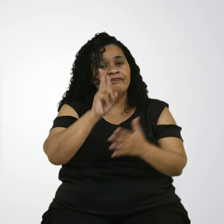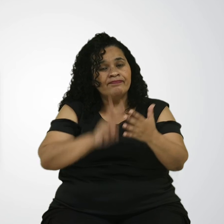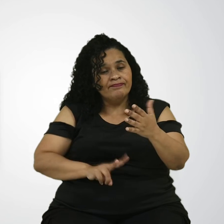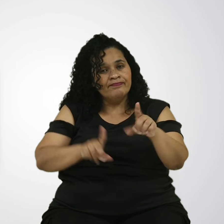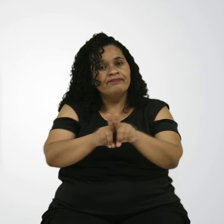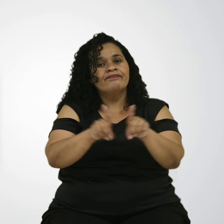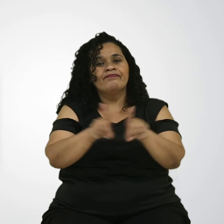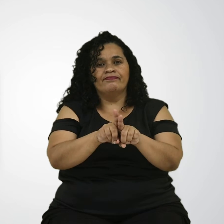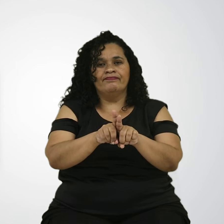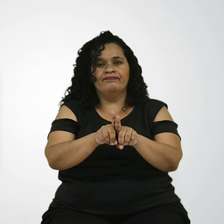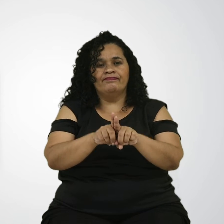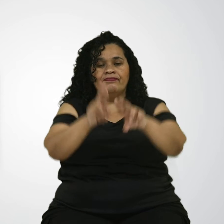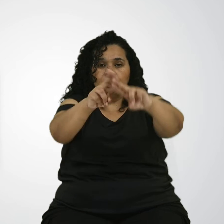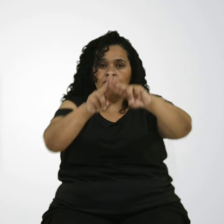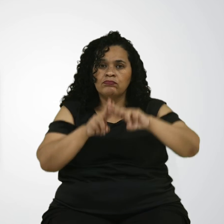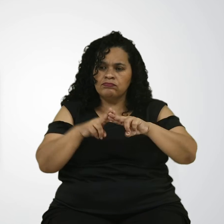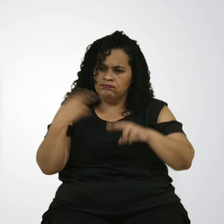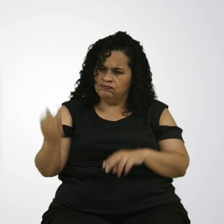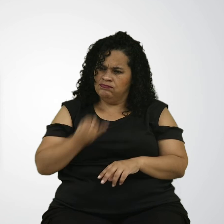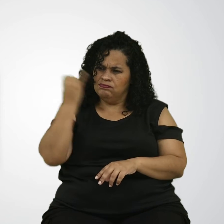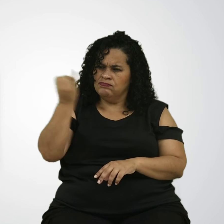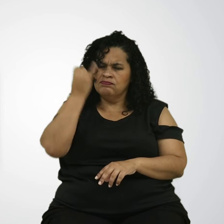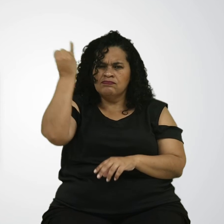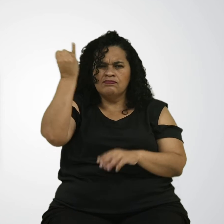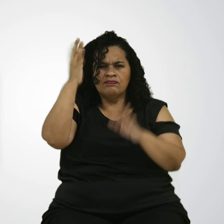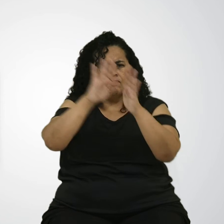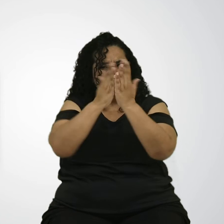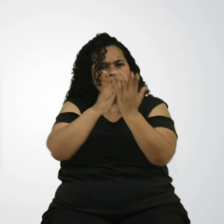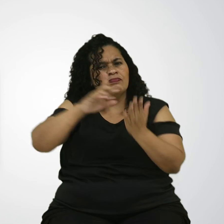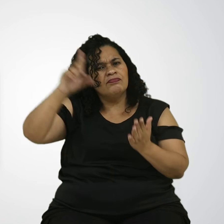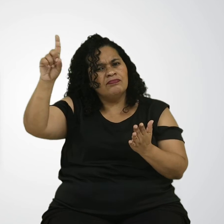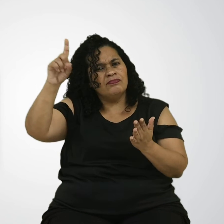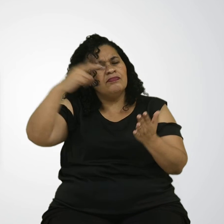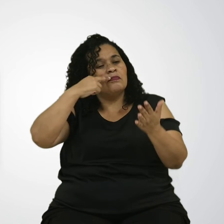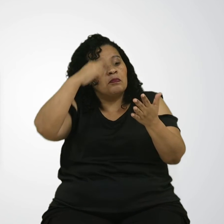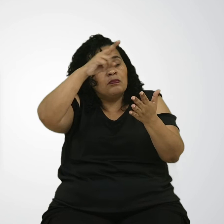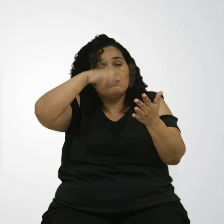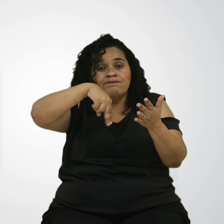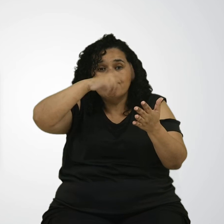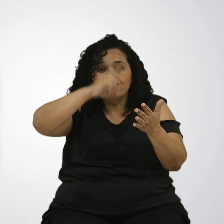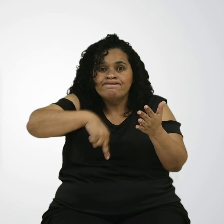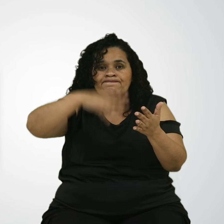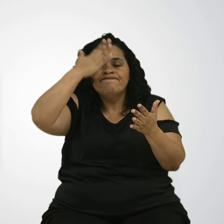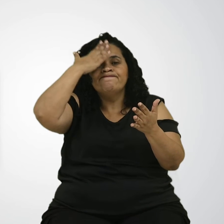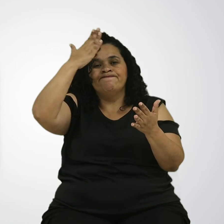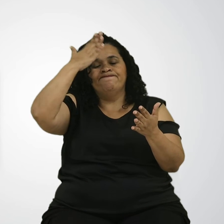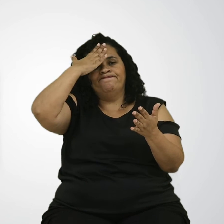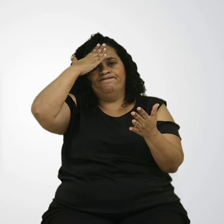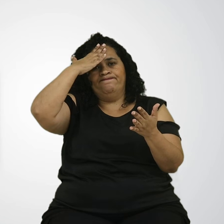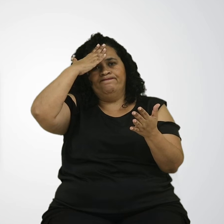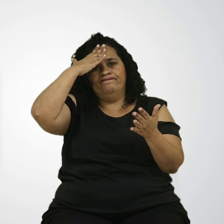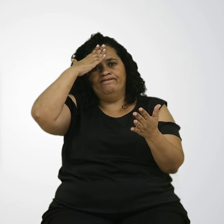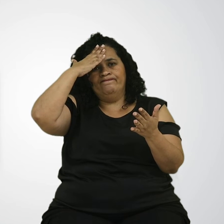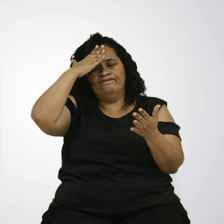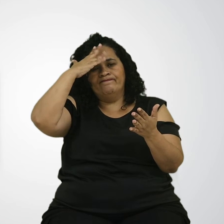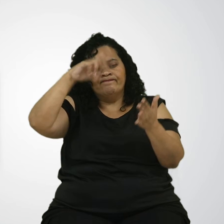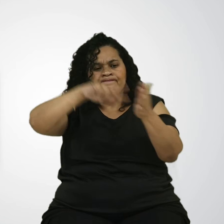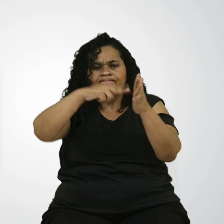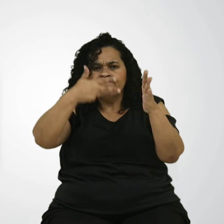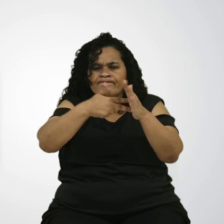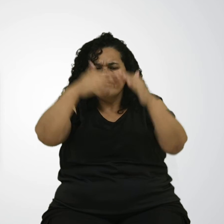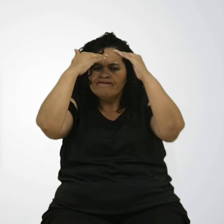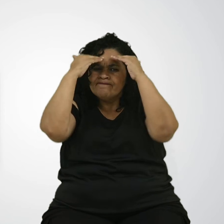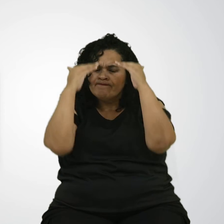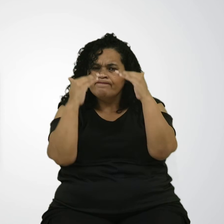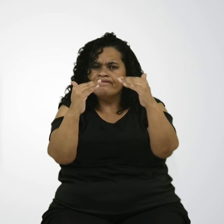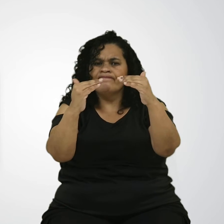ler a Bíblia. Com certeza. E nos pautarmos a partir daquilo que ela diz, independente do tempo